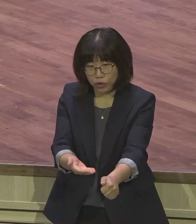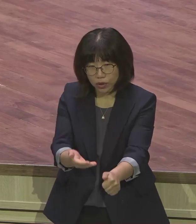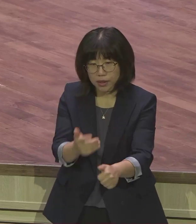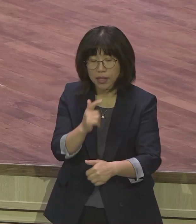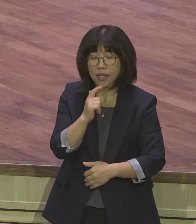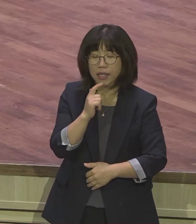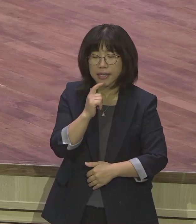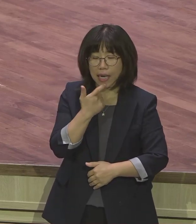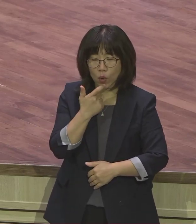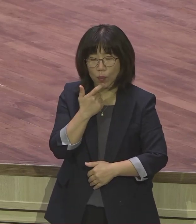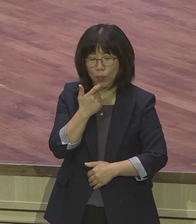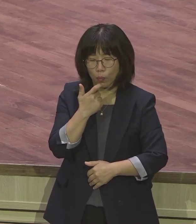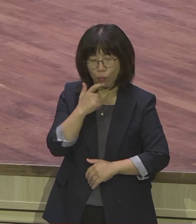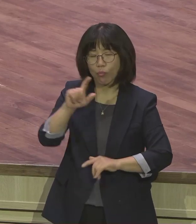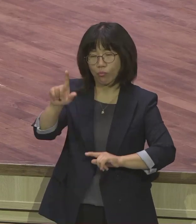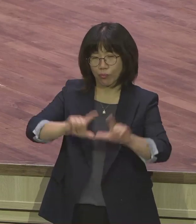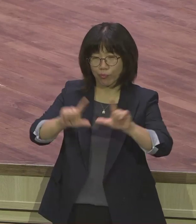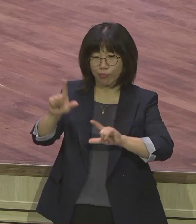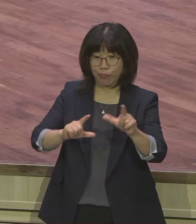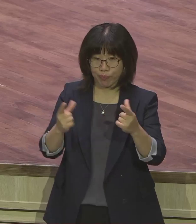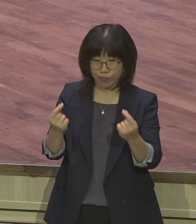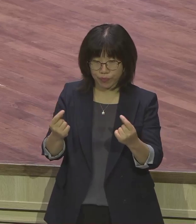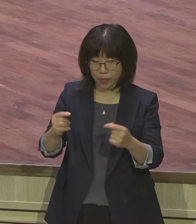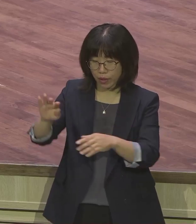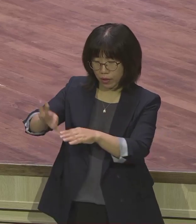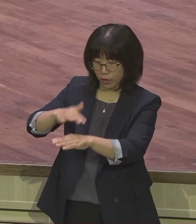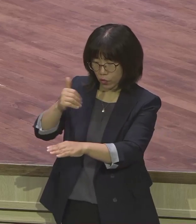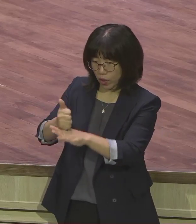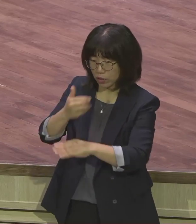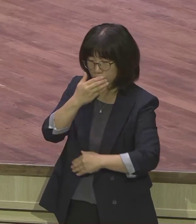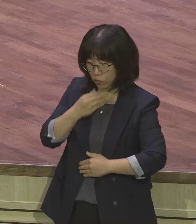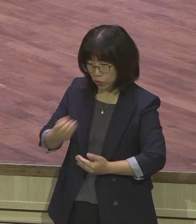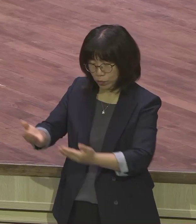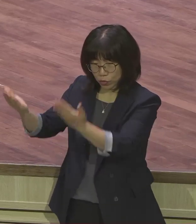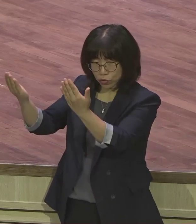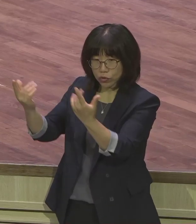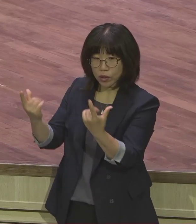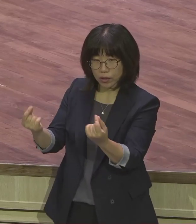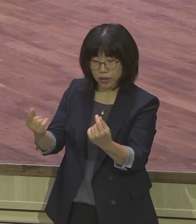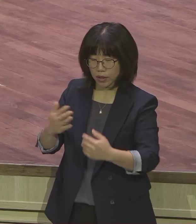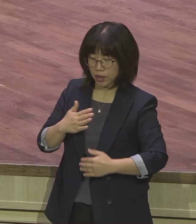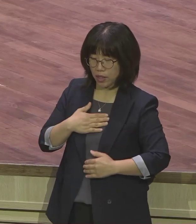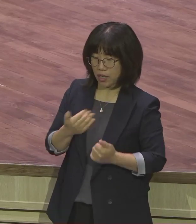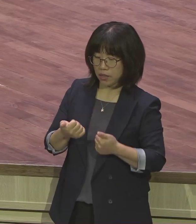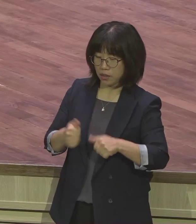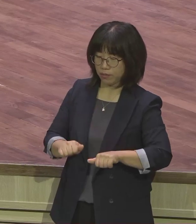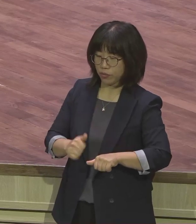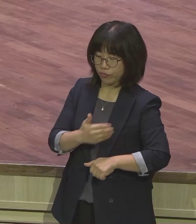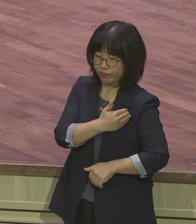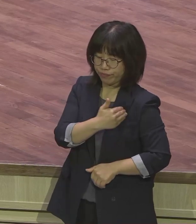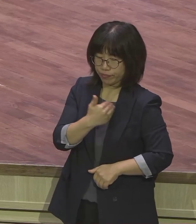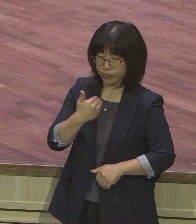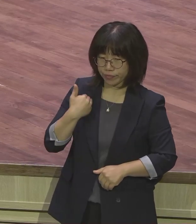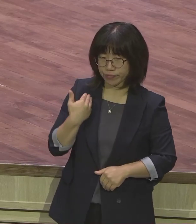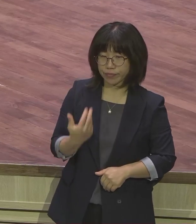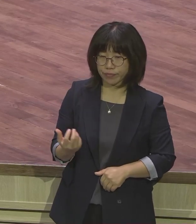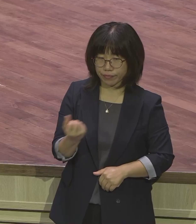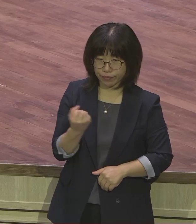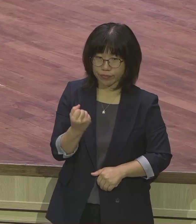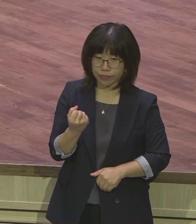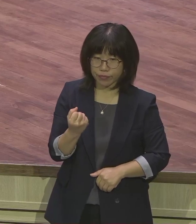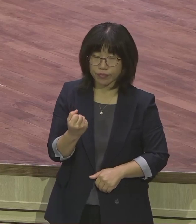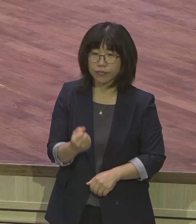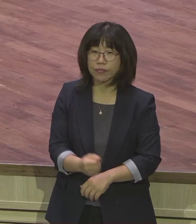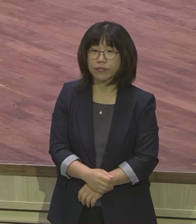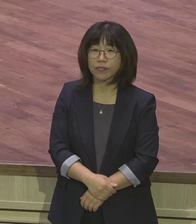야곱이 그런 상황 속에서 왕을 축복할 정도로 자기의 신분과 권세를 당당하게 가지고 있습니다 얼마나 놀라운